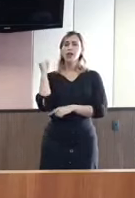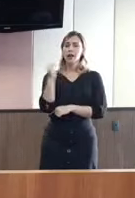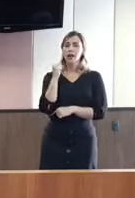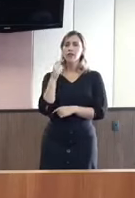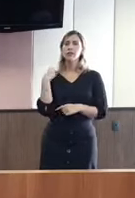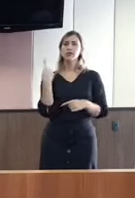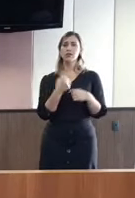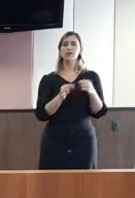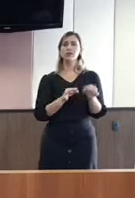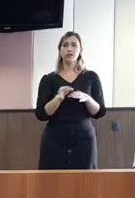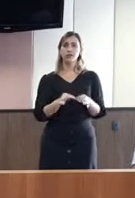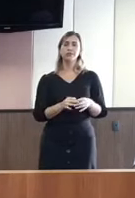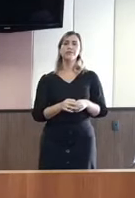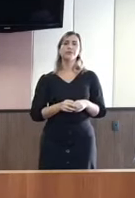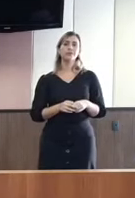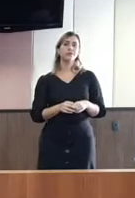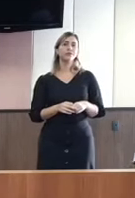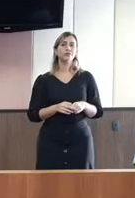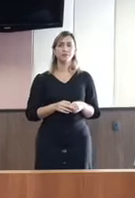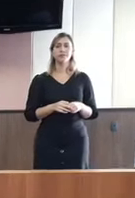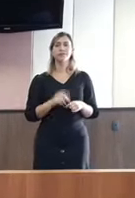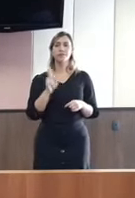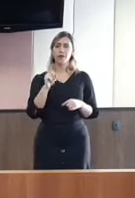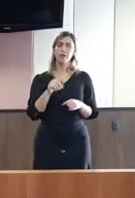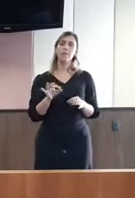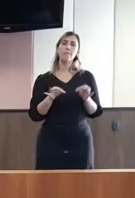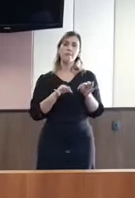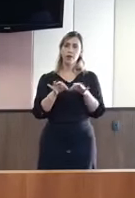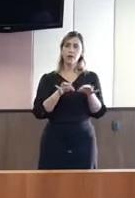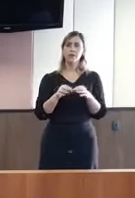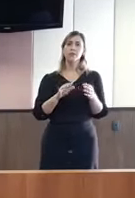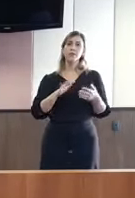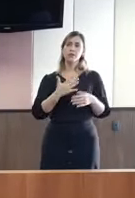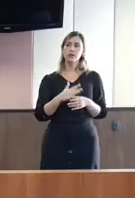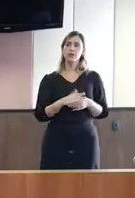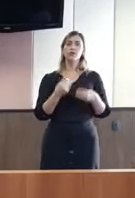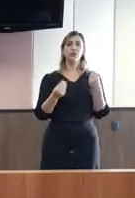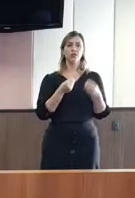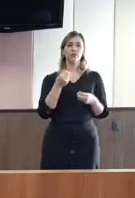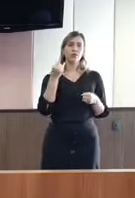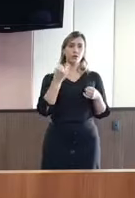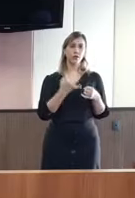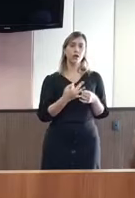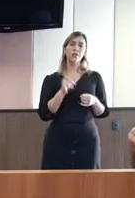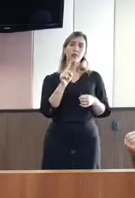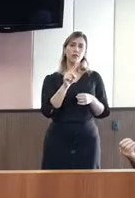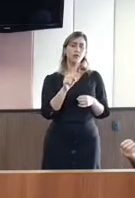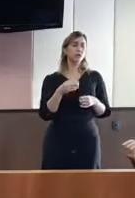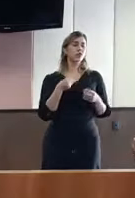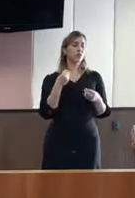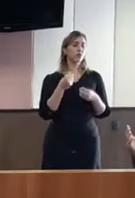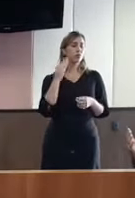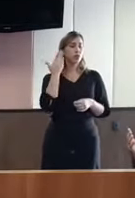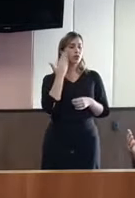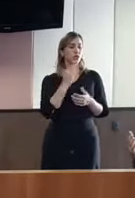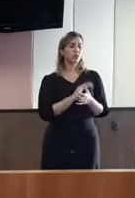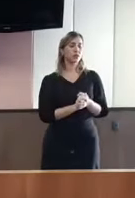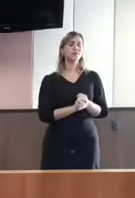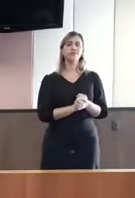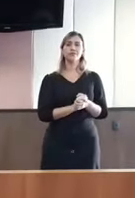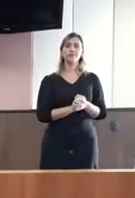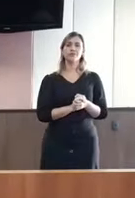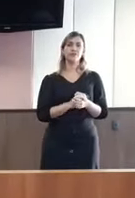é isso que nós estamos fazendo. Então, esse é mais ou menos o cenário que a gente queria colocar para vocês, para que vocês entendam a nossa preocupação. É óbvio